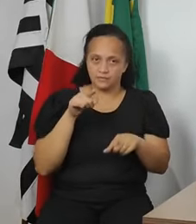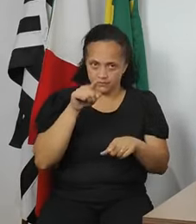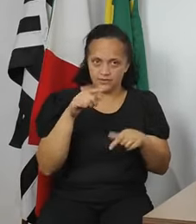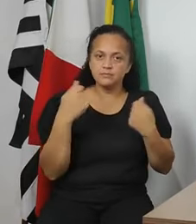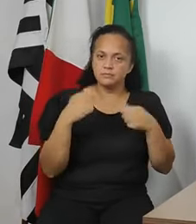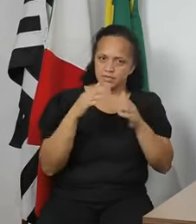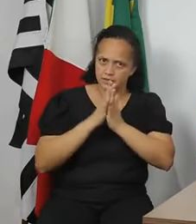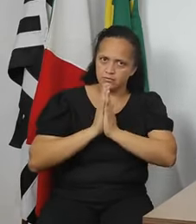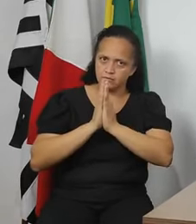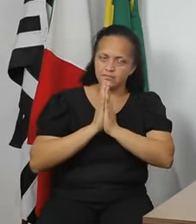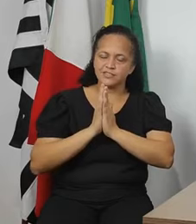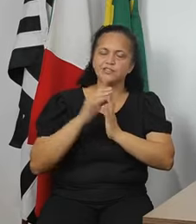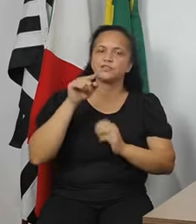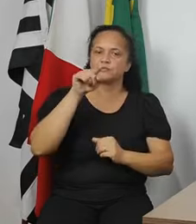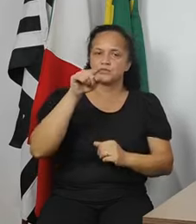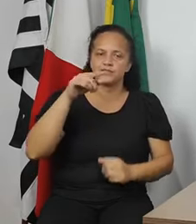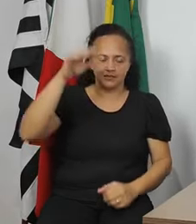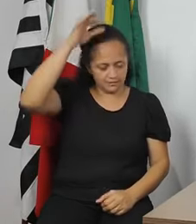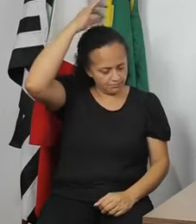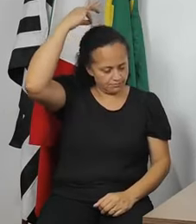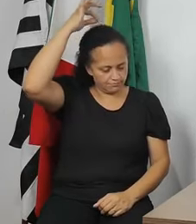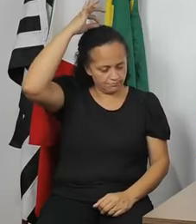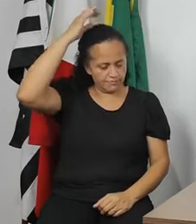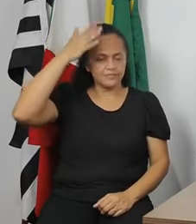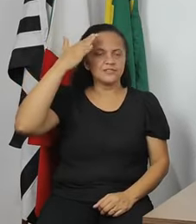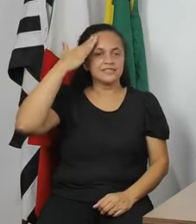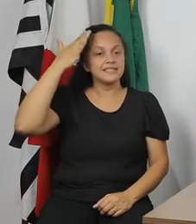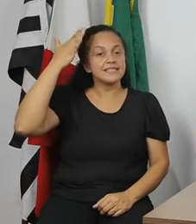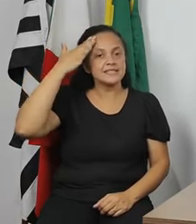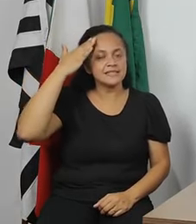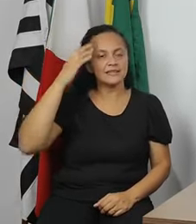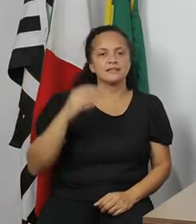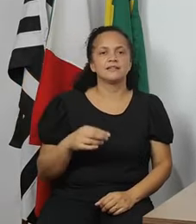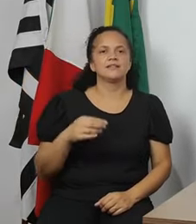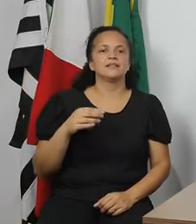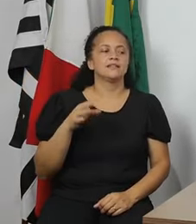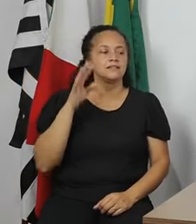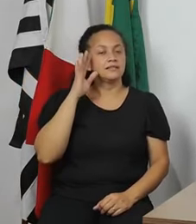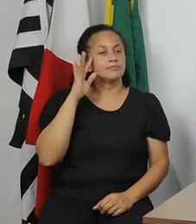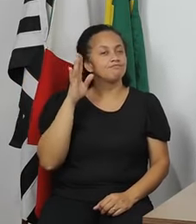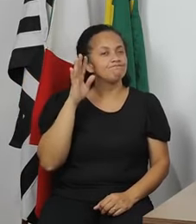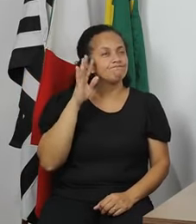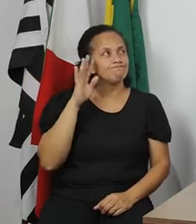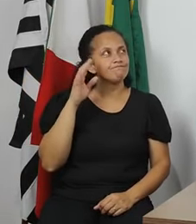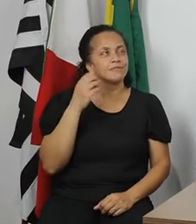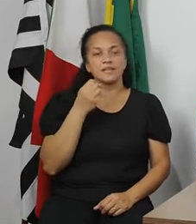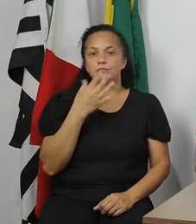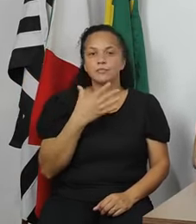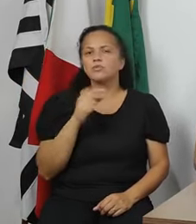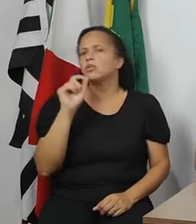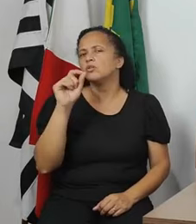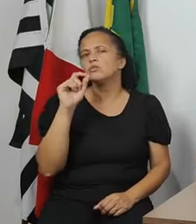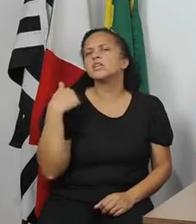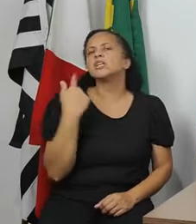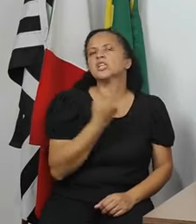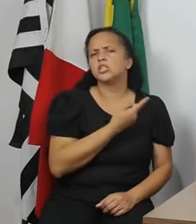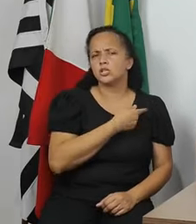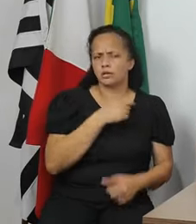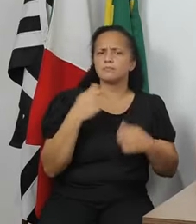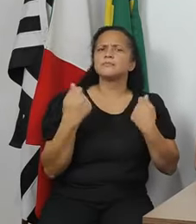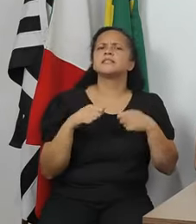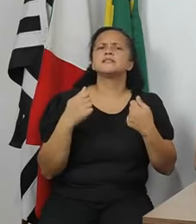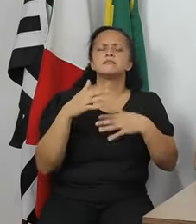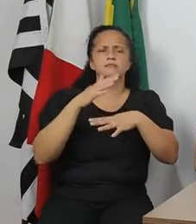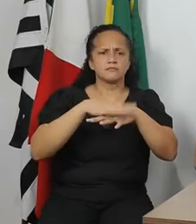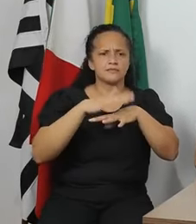são os seus limites. Acho que a grande reflexão que a gente quer deixar aqui, inclusive pra gente, é que coisas a gente deveria fazer a partir